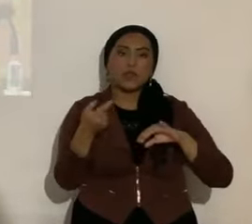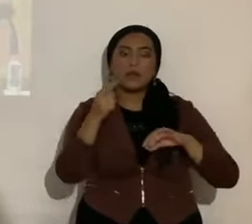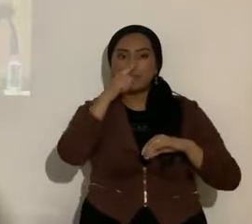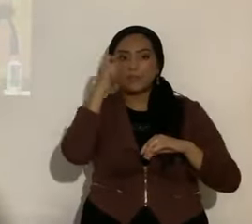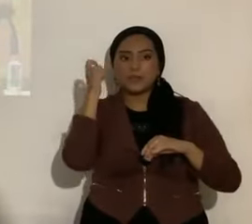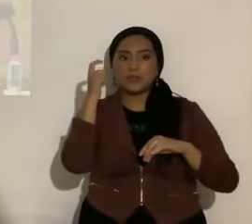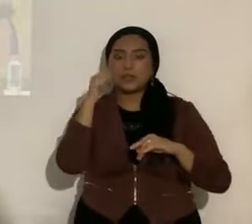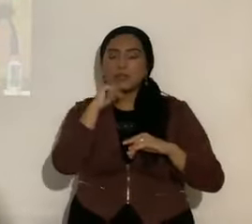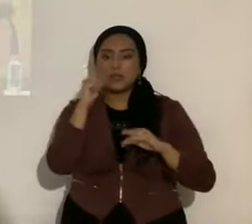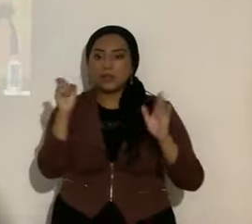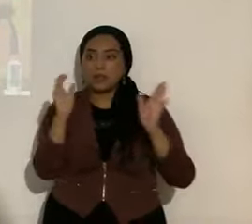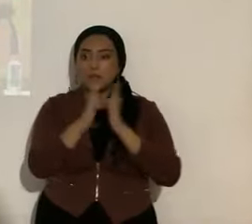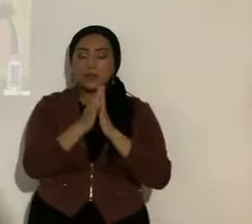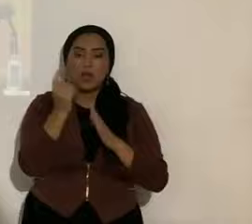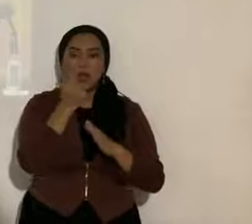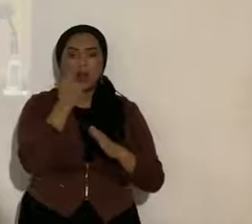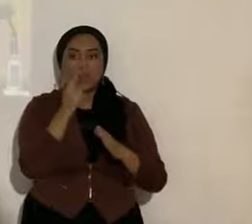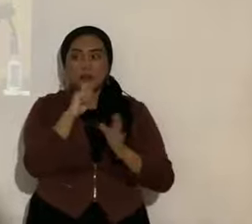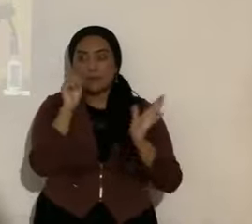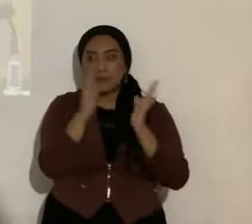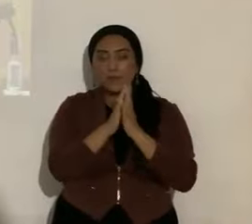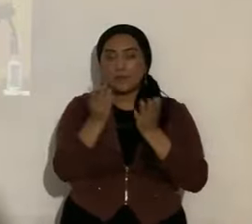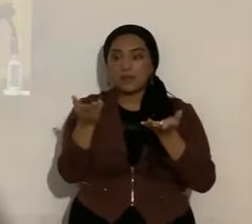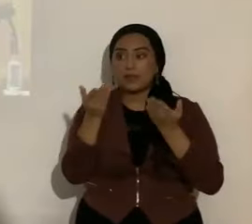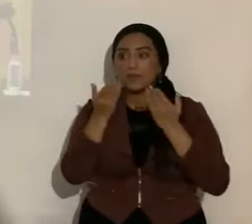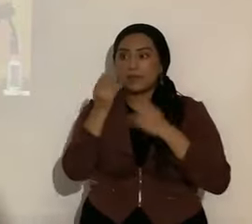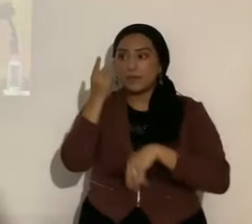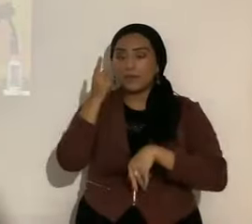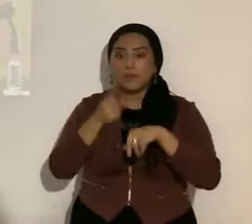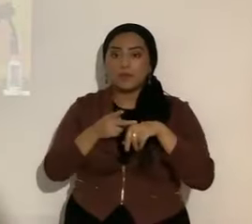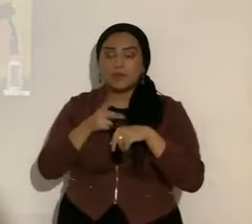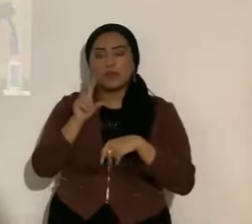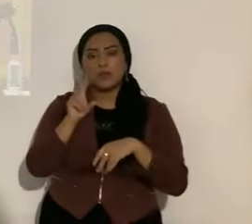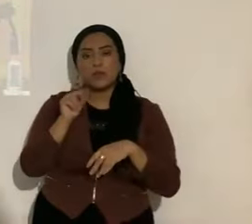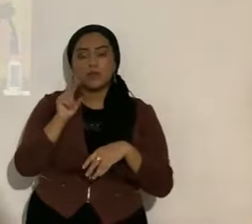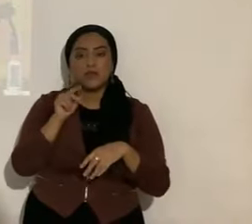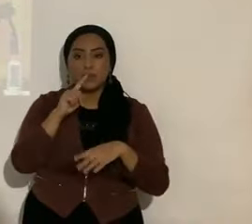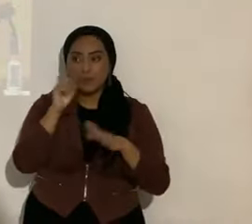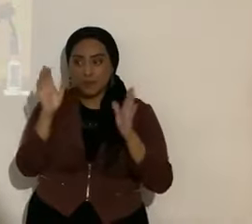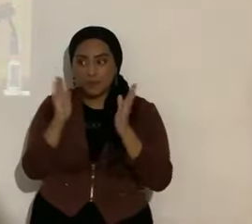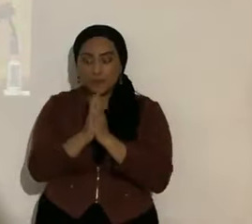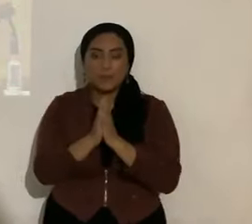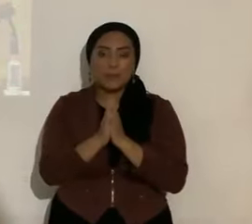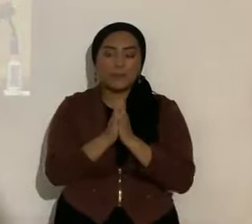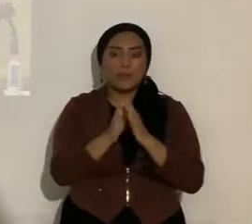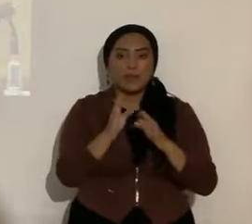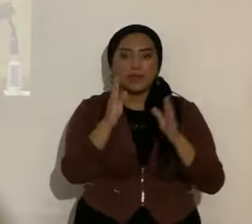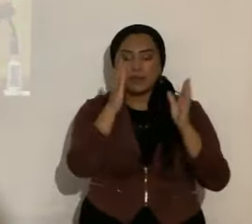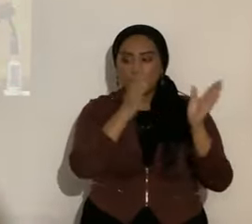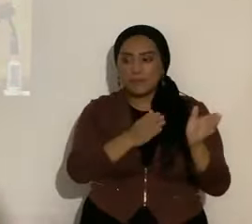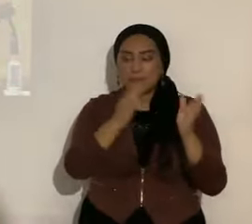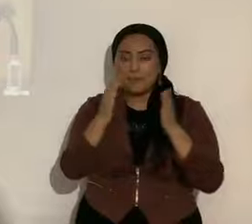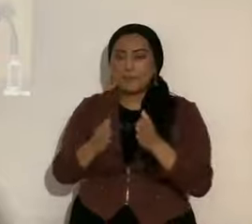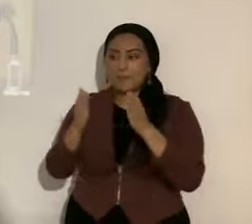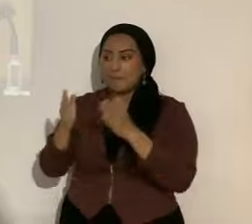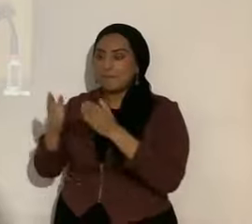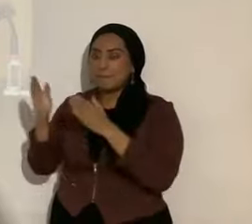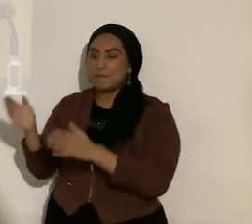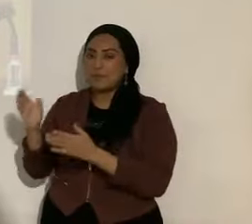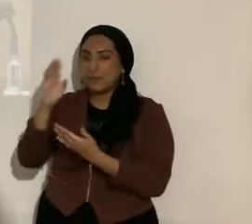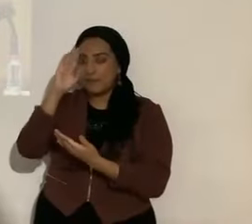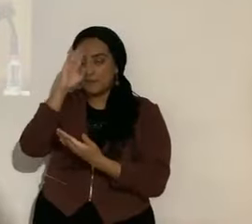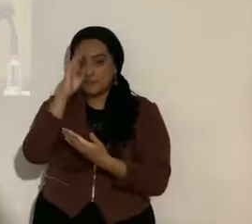porque no era pedir por pedir la doble porción, sino pedir la porción que le correspondía al